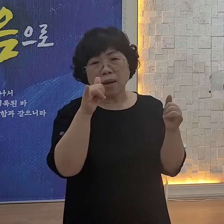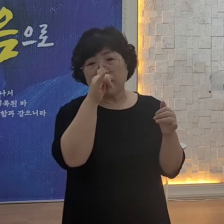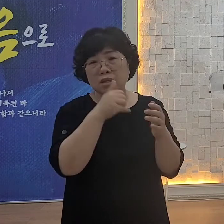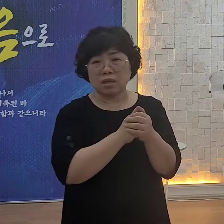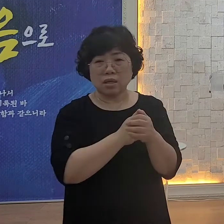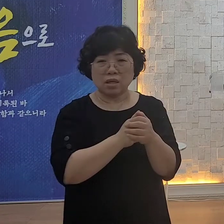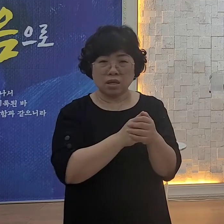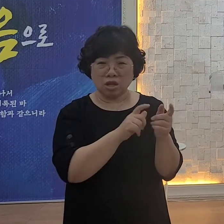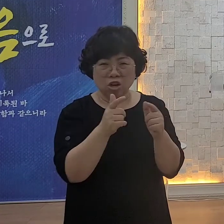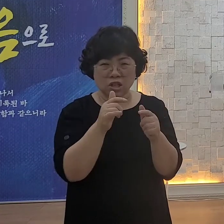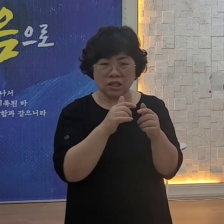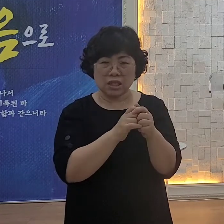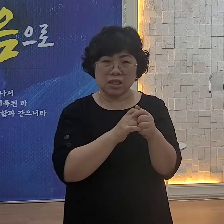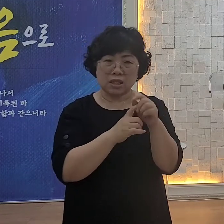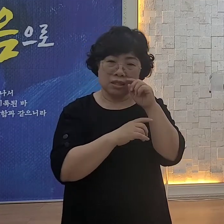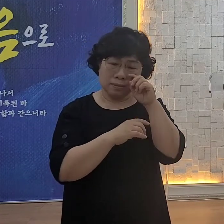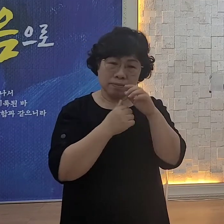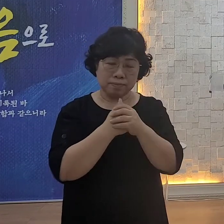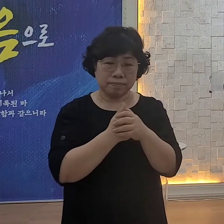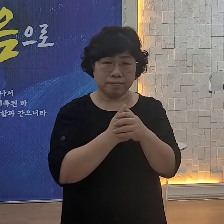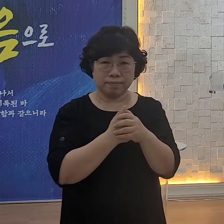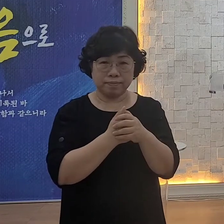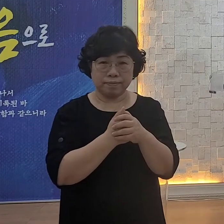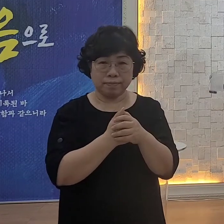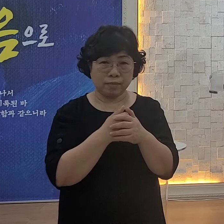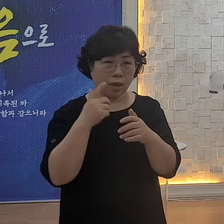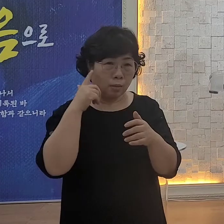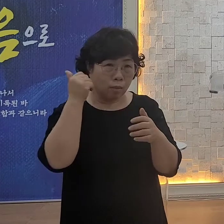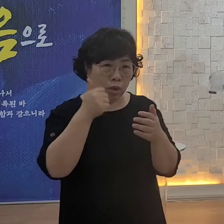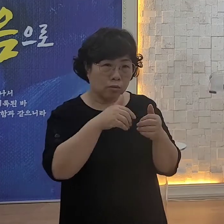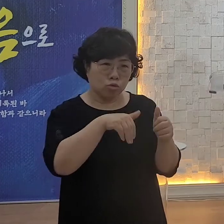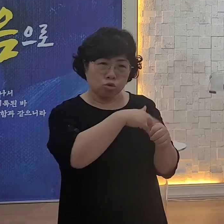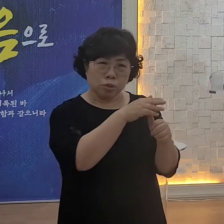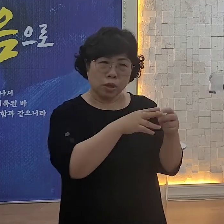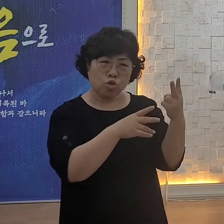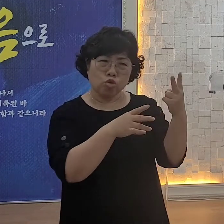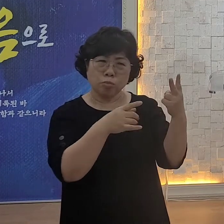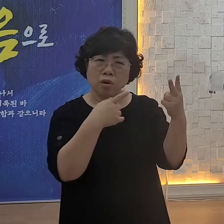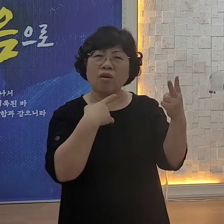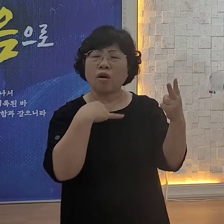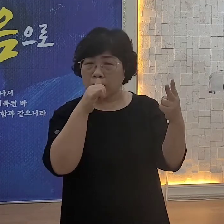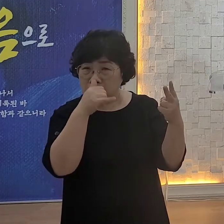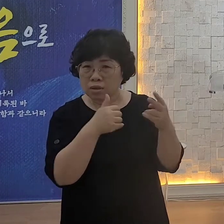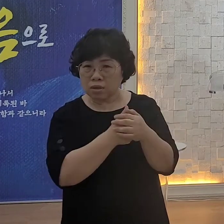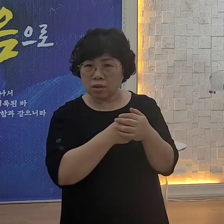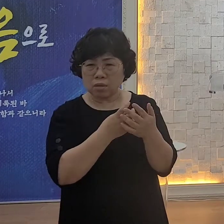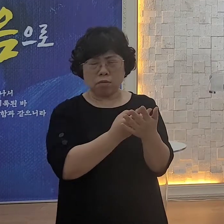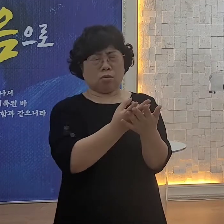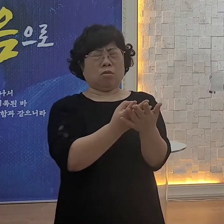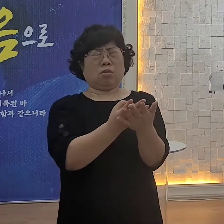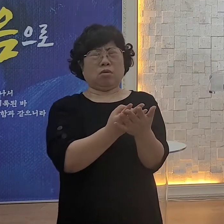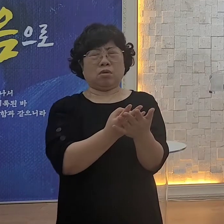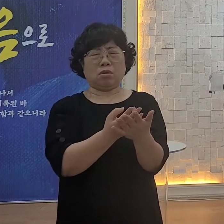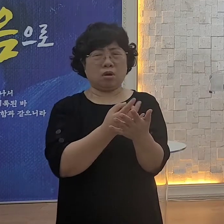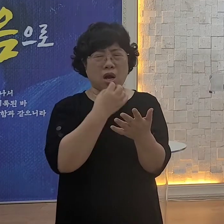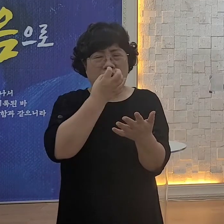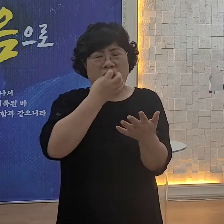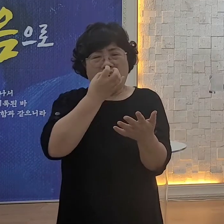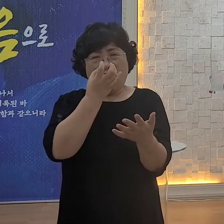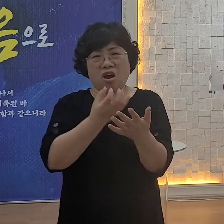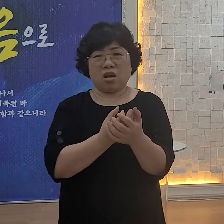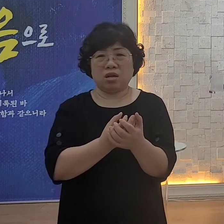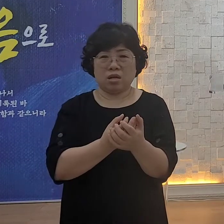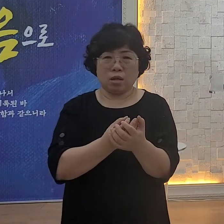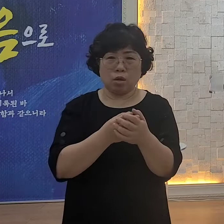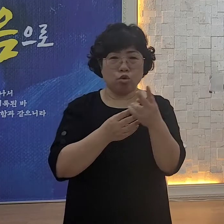2번. 저는 주변에 제가 간질인, 제가 옛날에 고시 학원 다닐 때 갑자기 막 맨 앞에 앉아있는 사람이